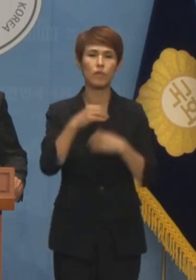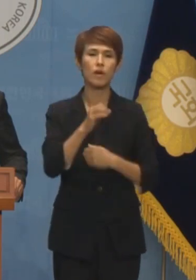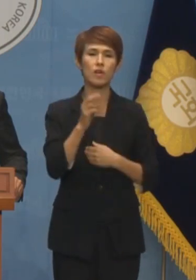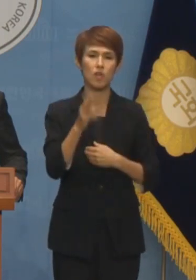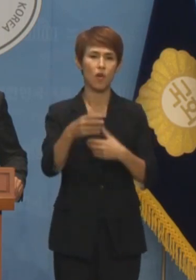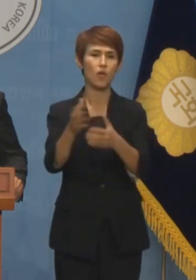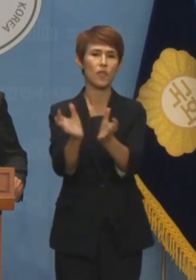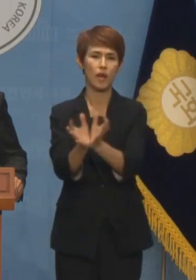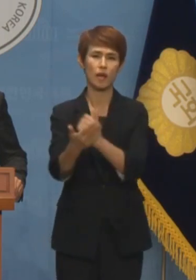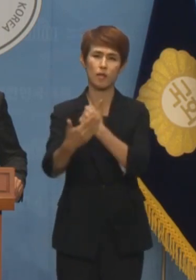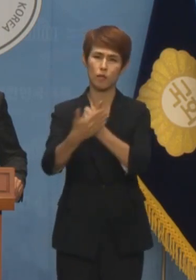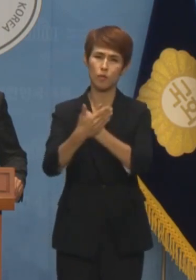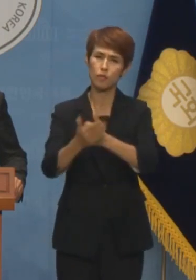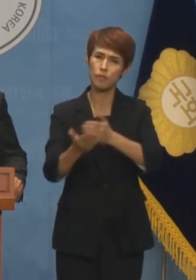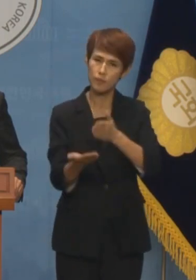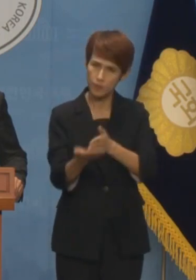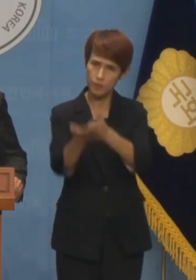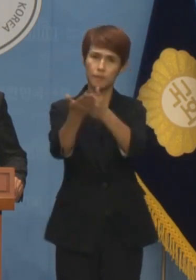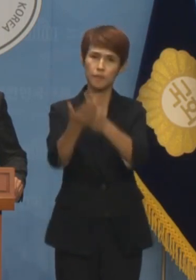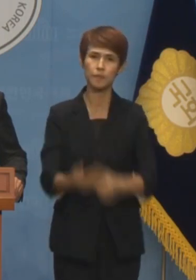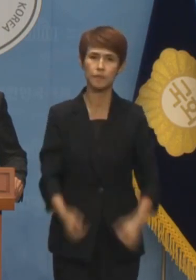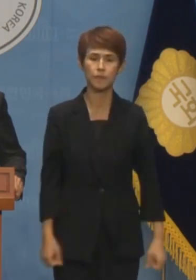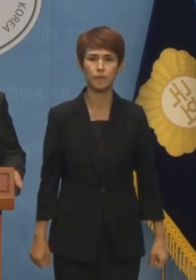적극적인 협조를 당부합니다.